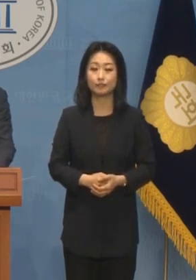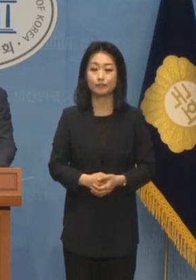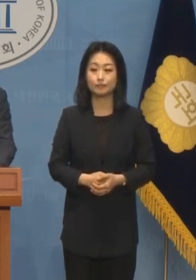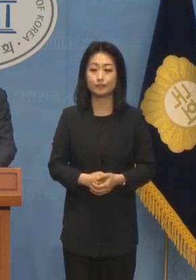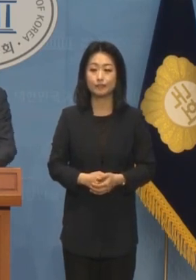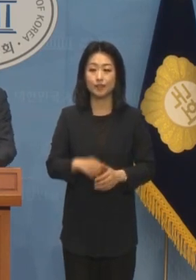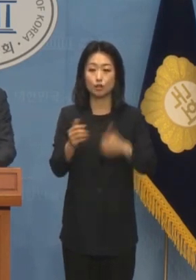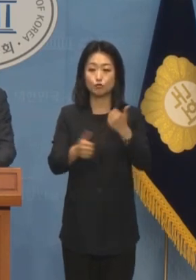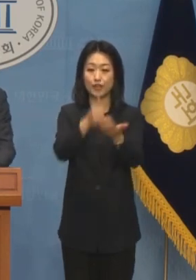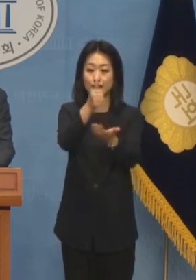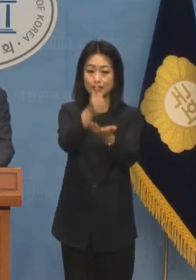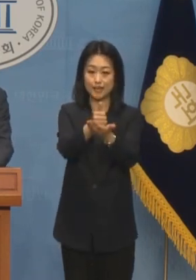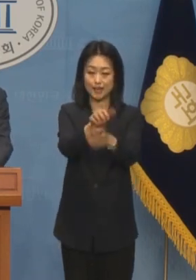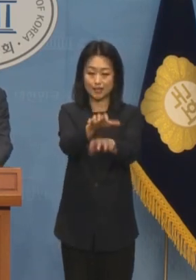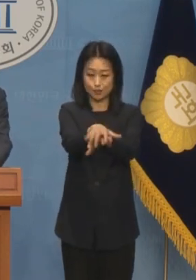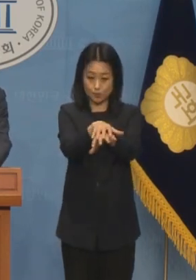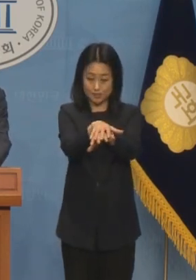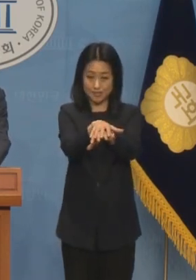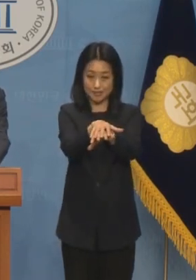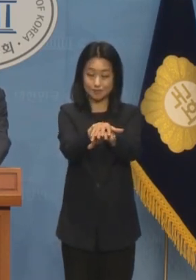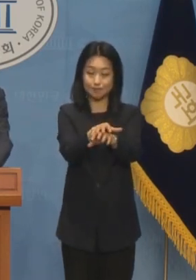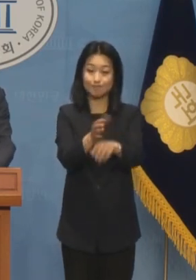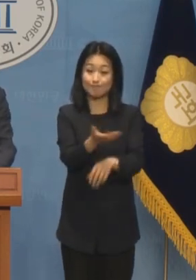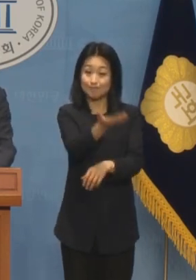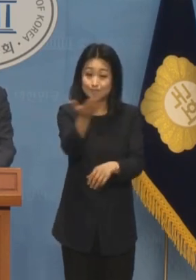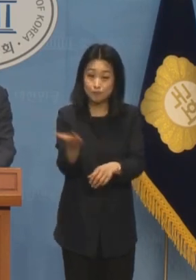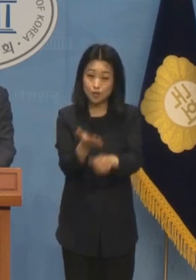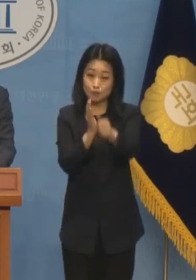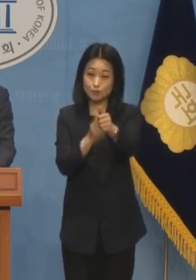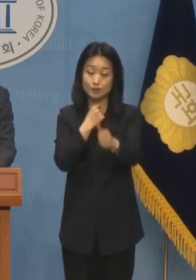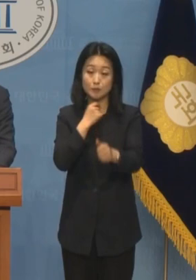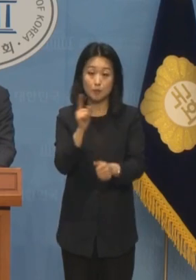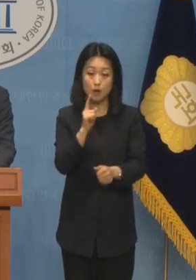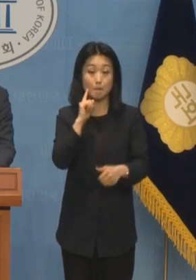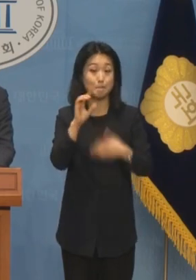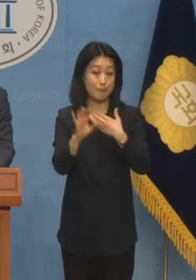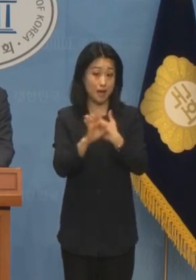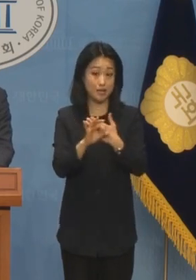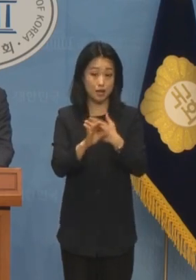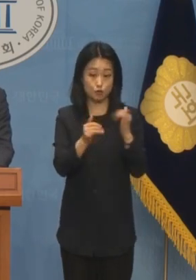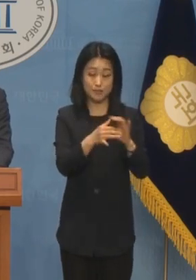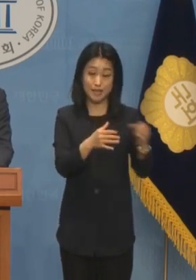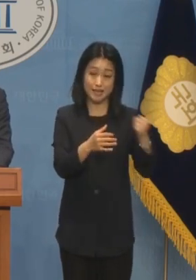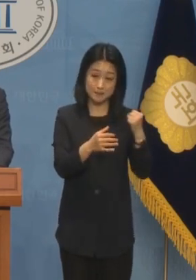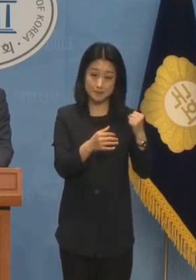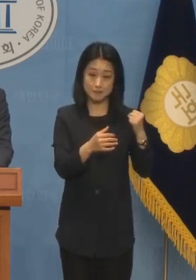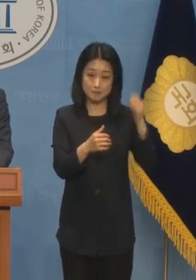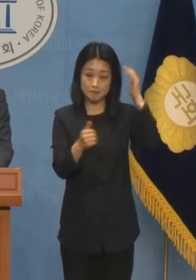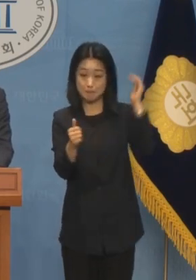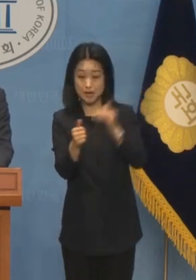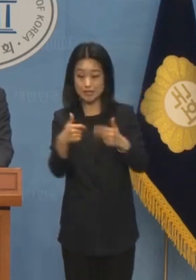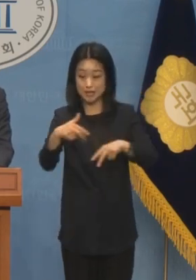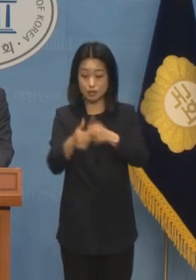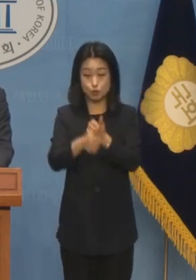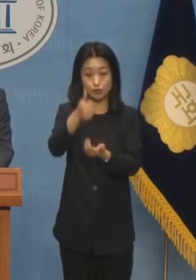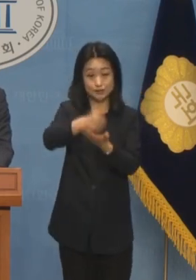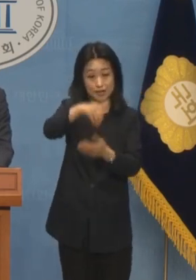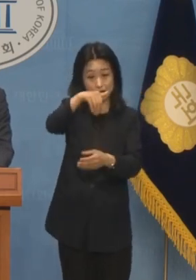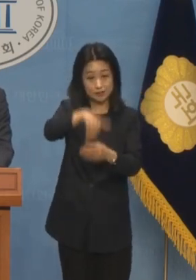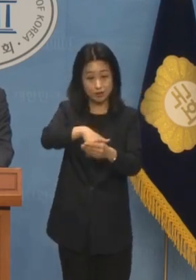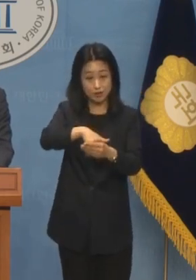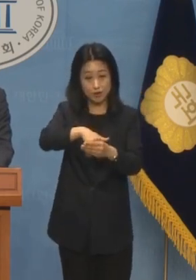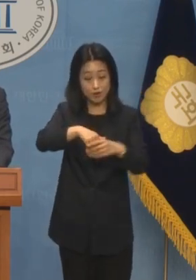구성들 국회 의장단에 촉구합니다 만약 국민의 힘이 방해로 원 구성